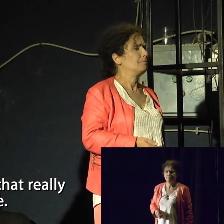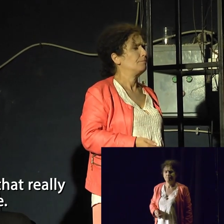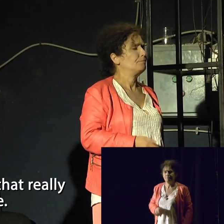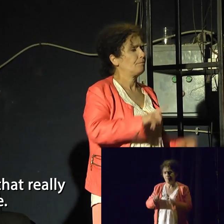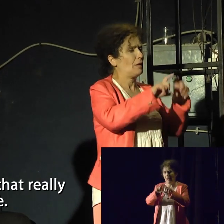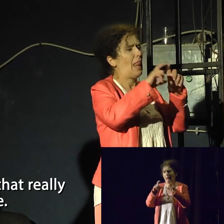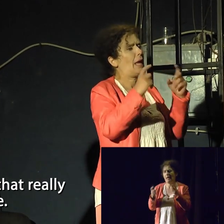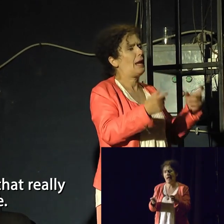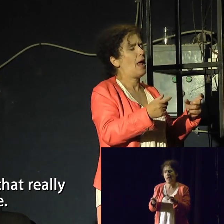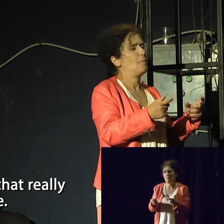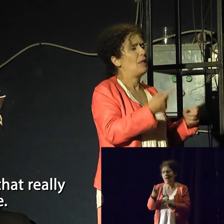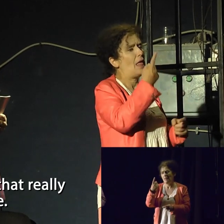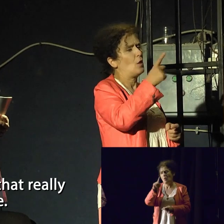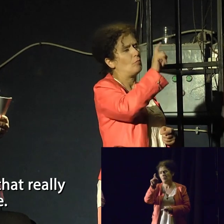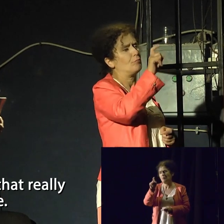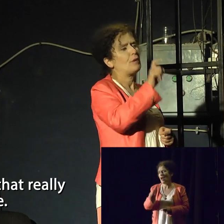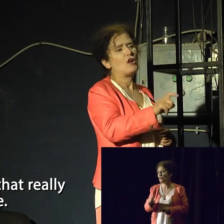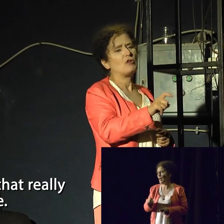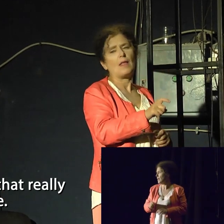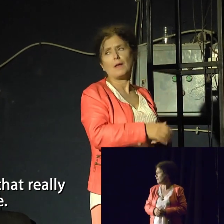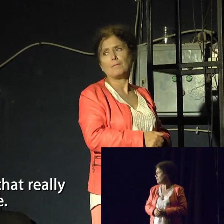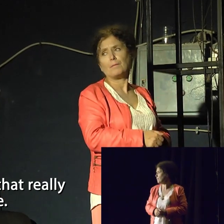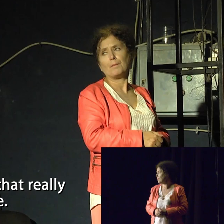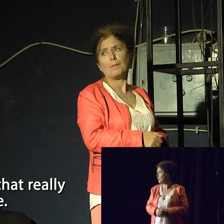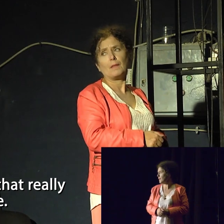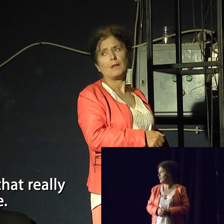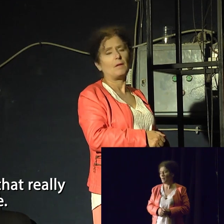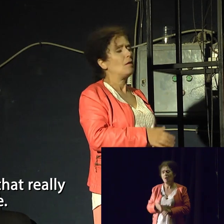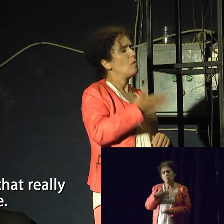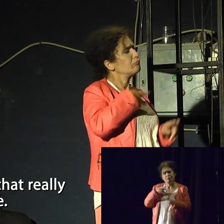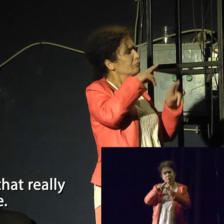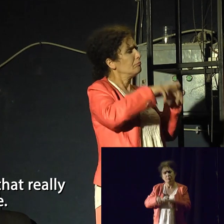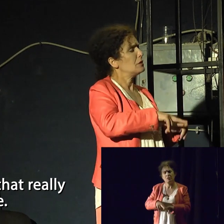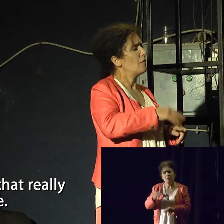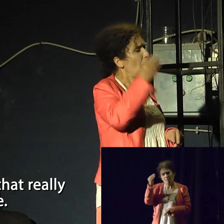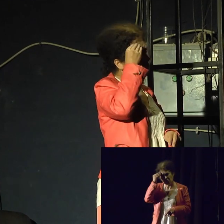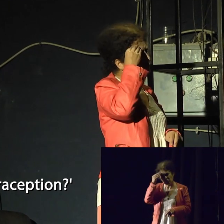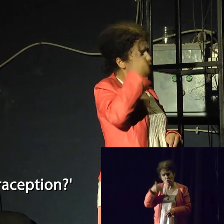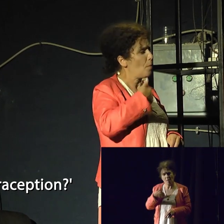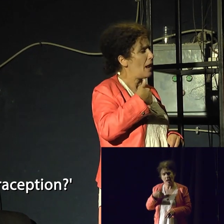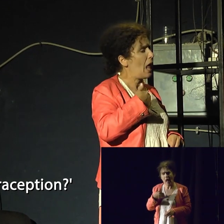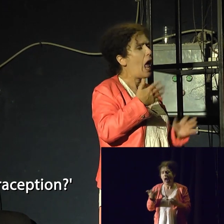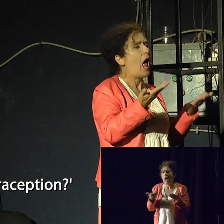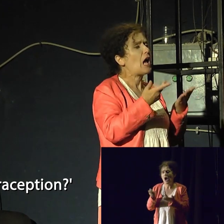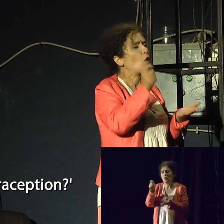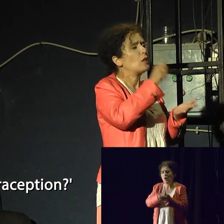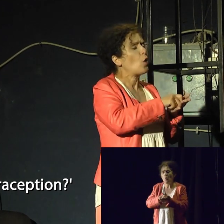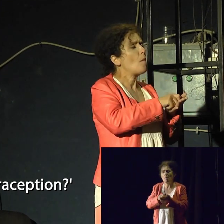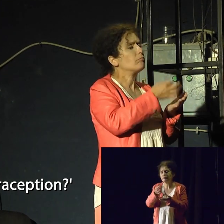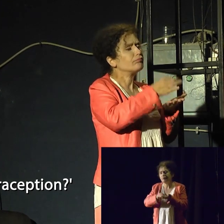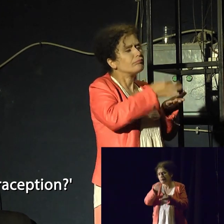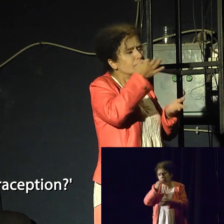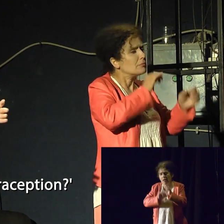И за крај, едно прашање кое што и такако ми има оставено на мене впечаток, како да купам контрацепција?